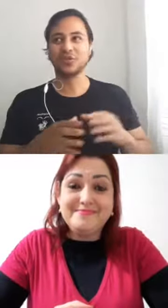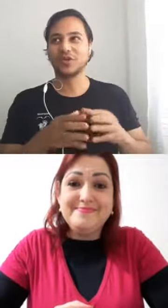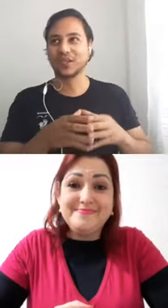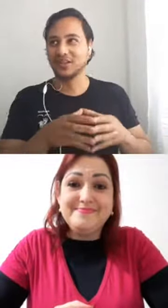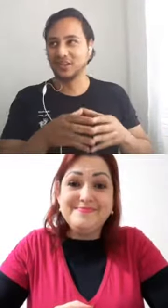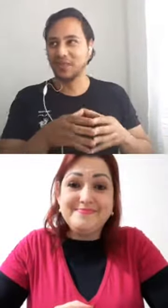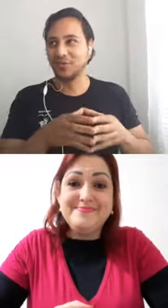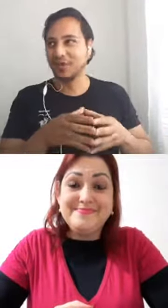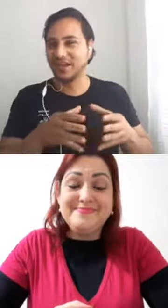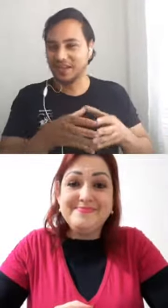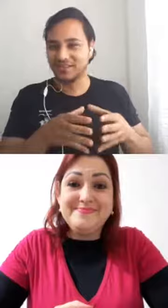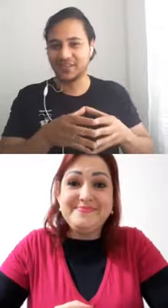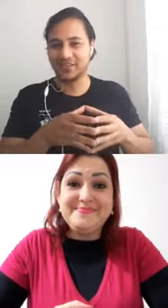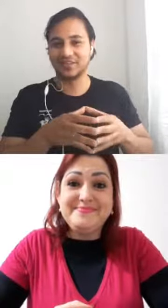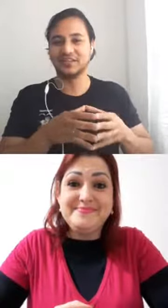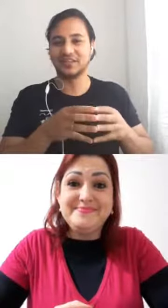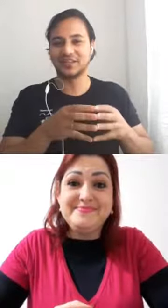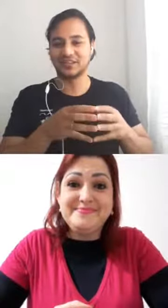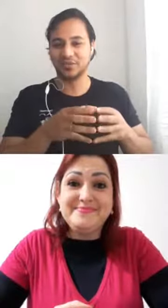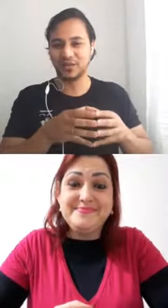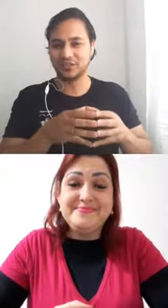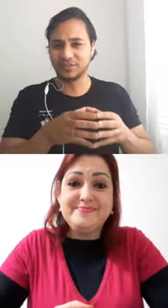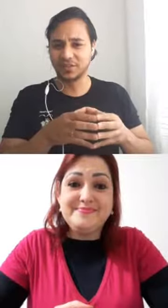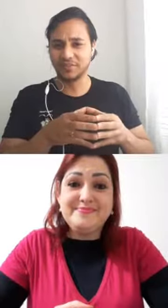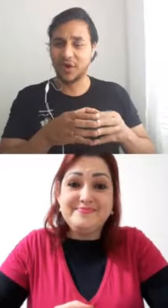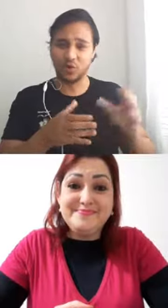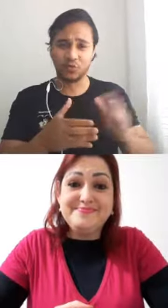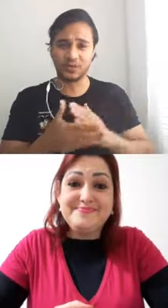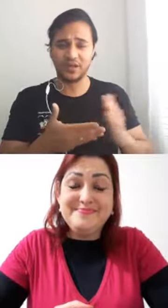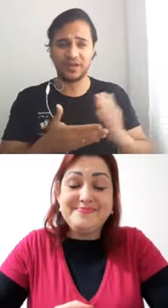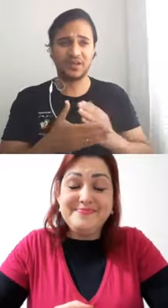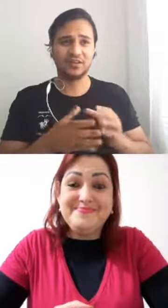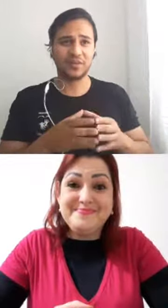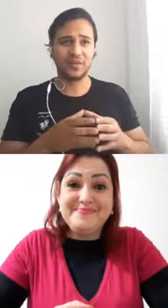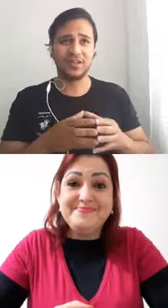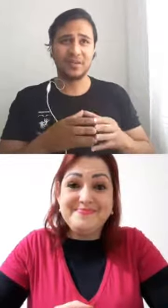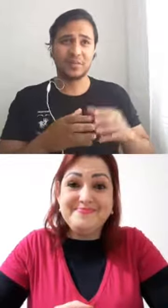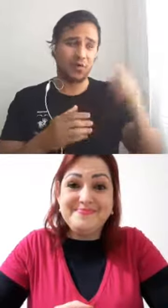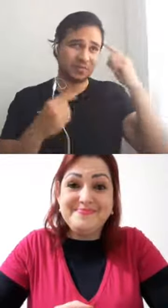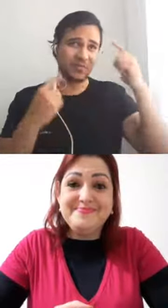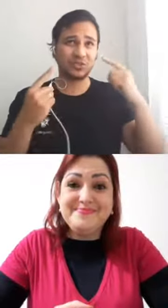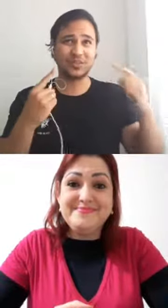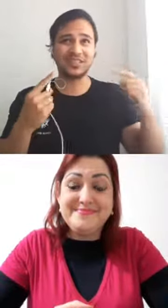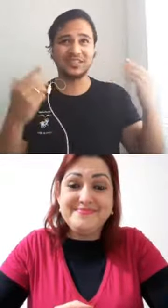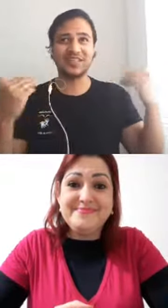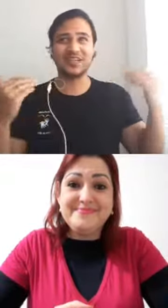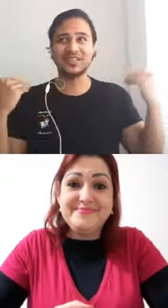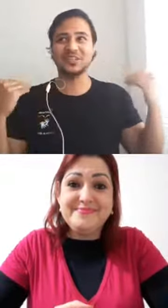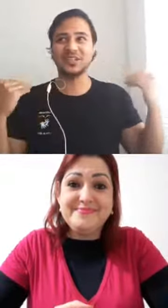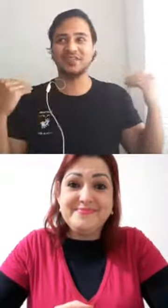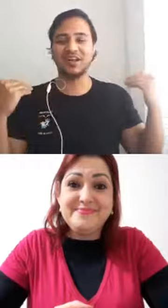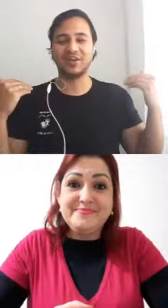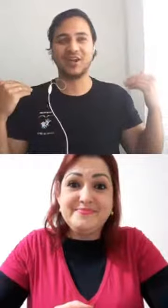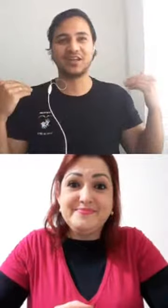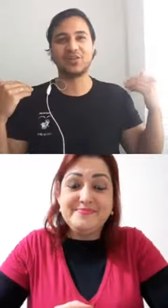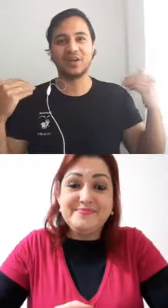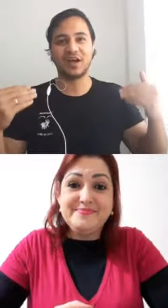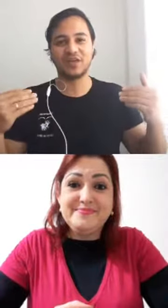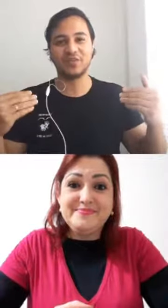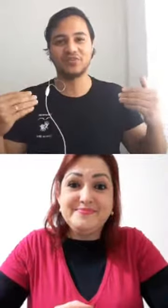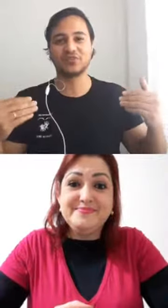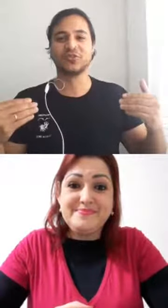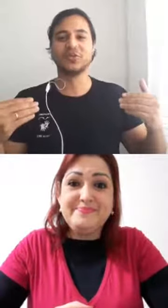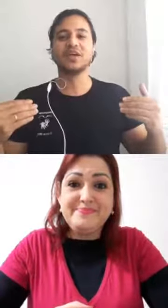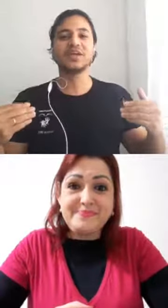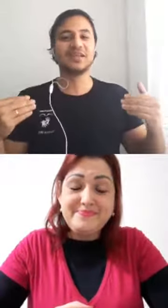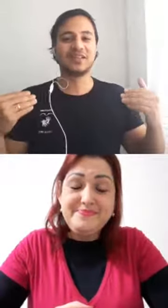Aqui é muito bairrista ainda nossa comunidade surda. Alguns, não é totalmente. Algumas pessoas da antiga, velha guarda, que colocaram na